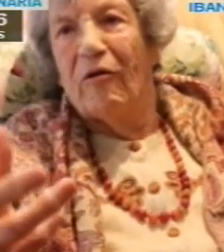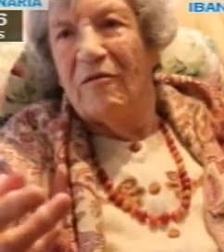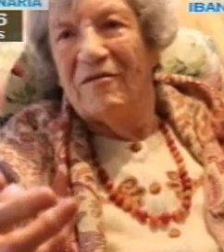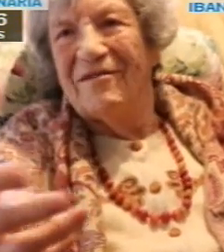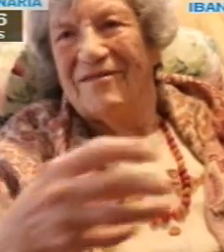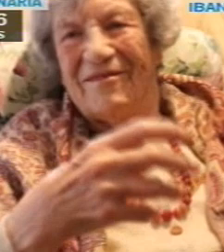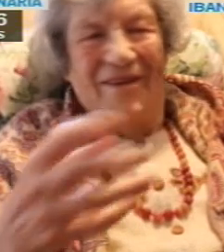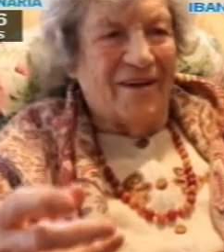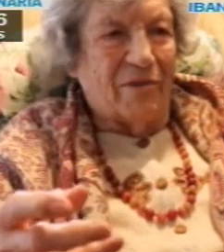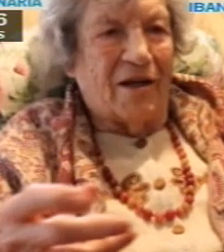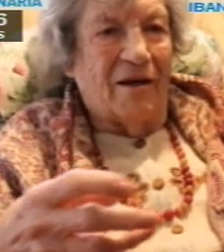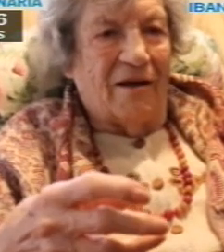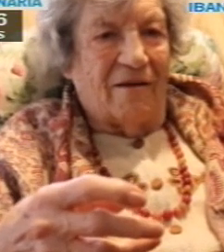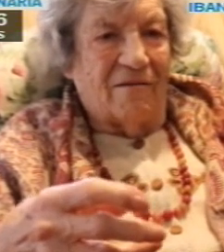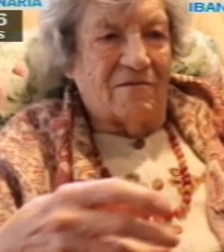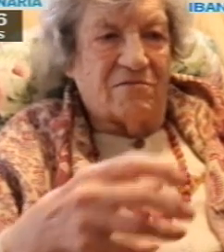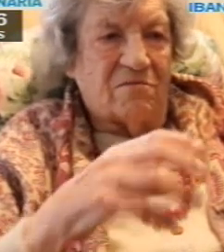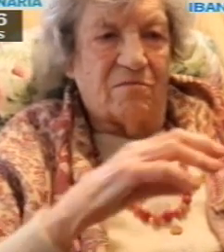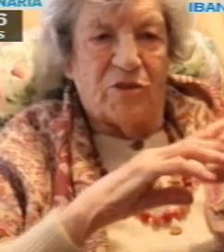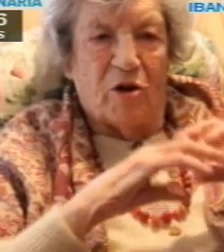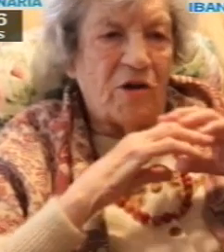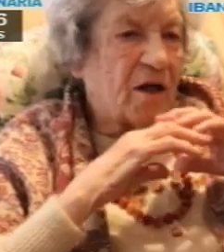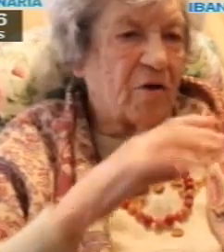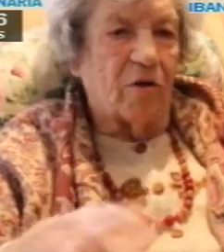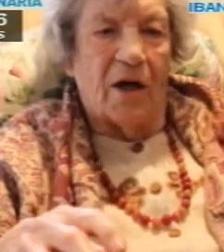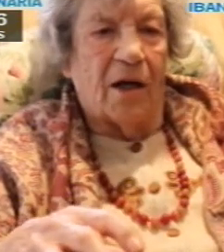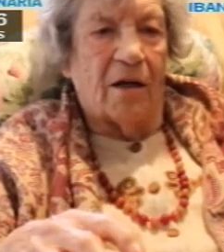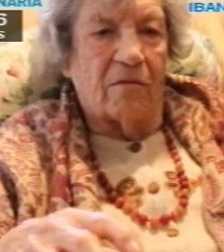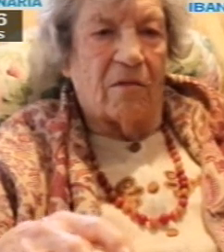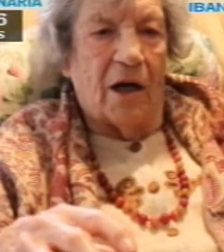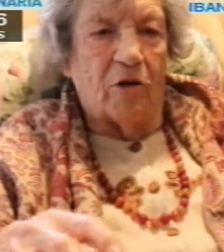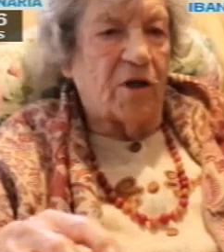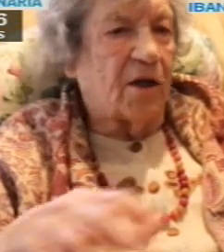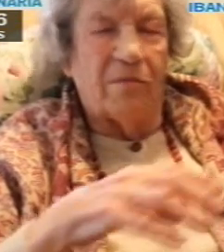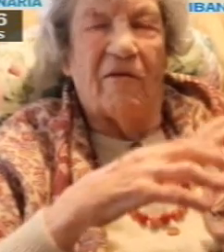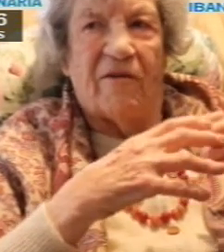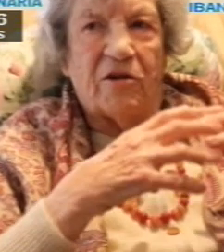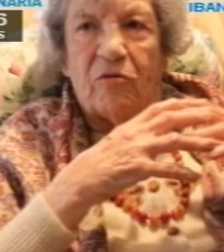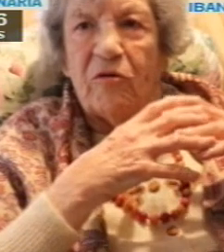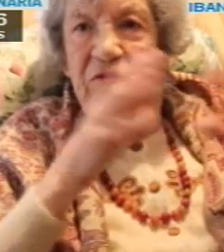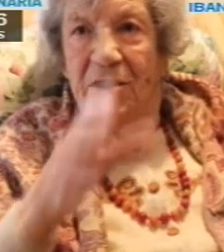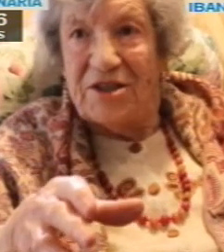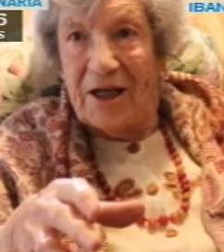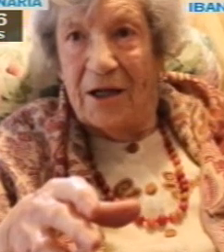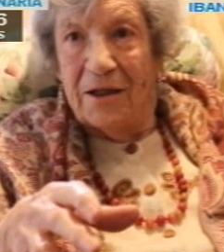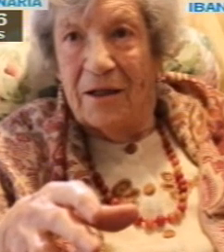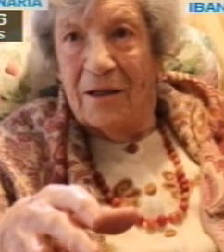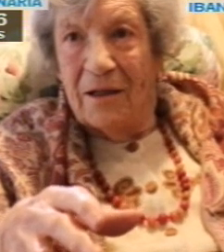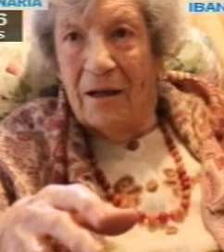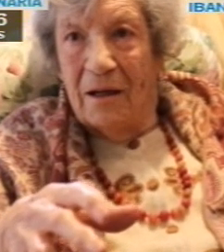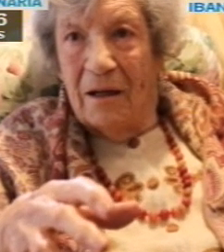farò, perché bisogna ricordare la lotta che abbiamo fatto noi